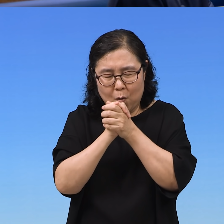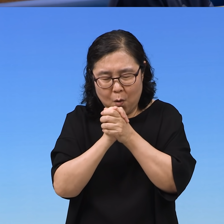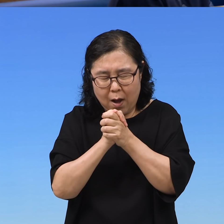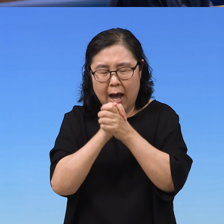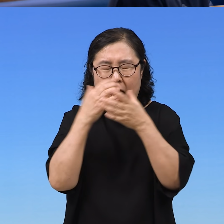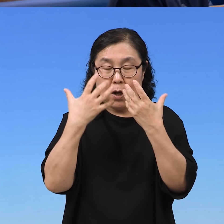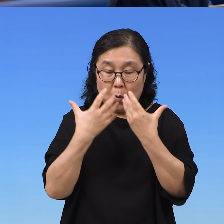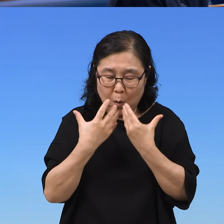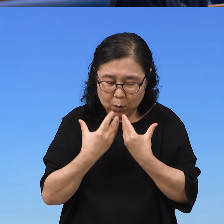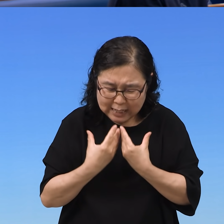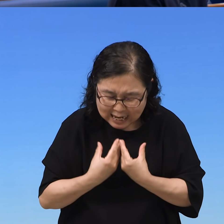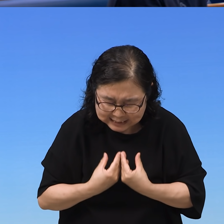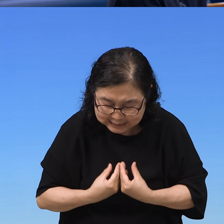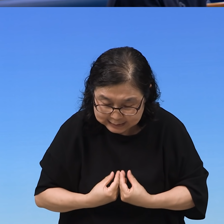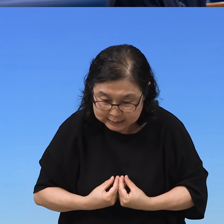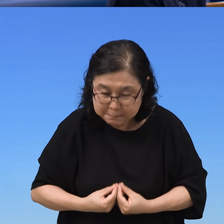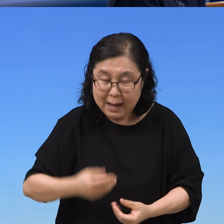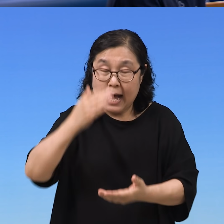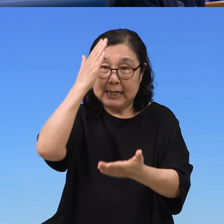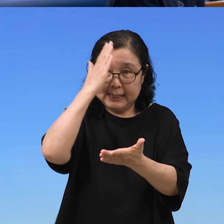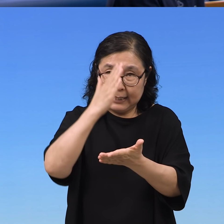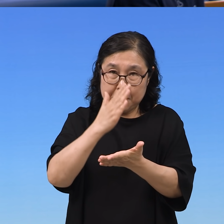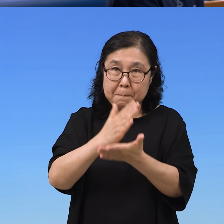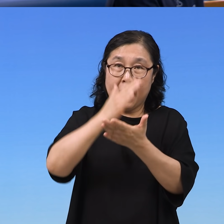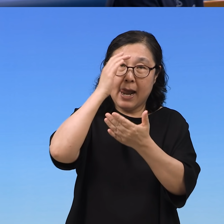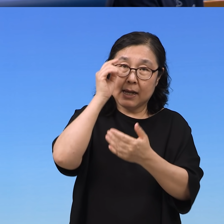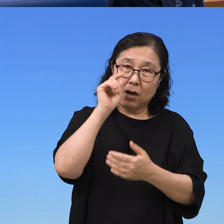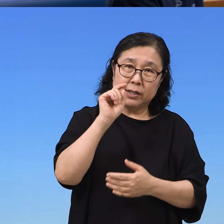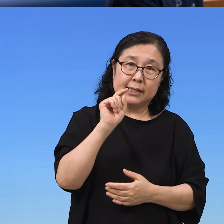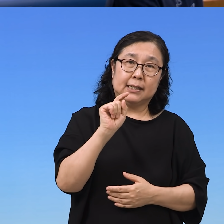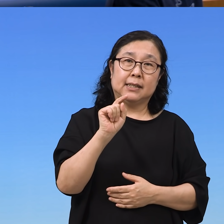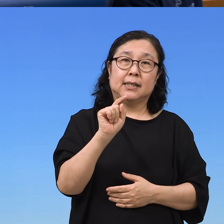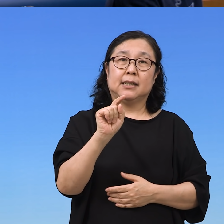기도하고 낙심하지 말 것은